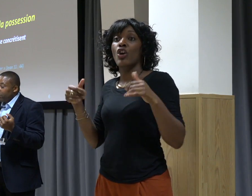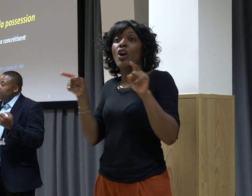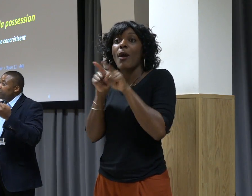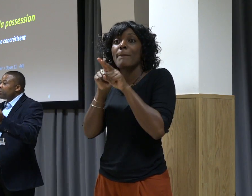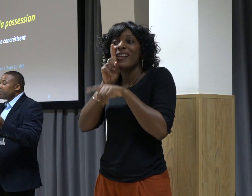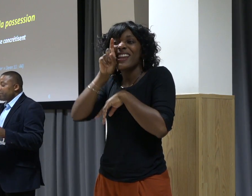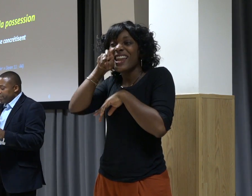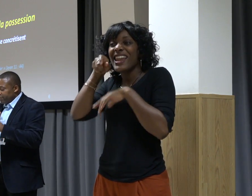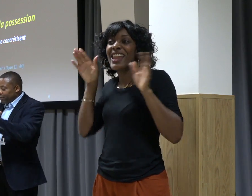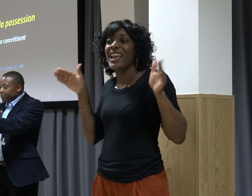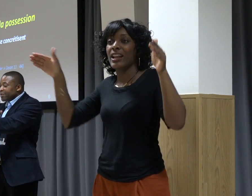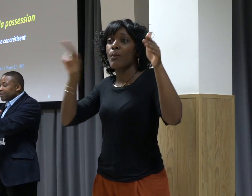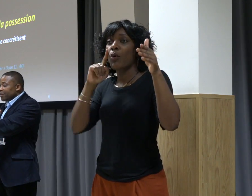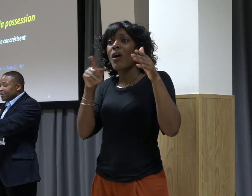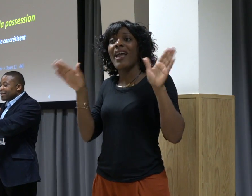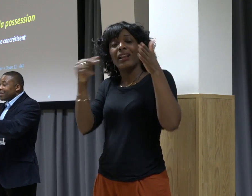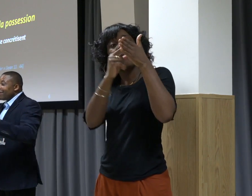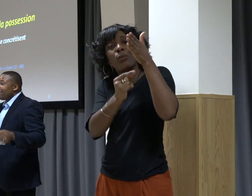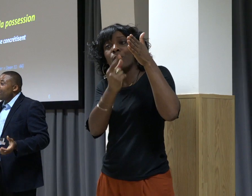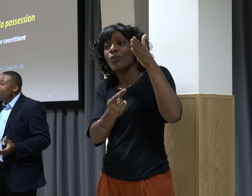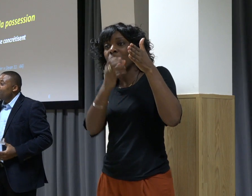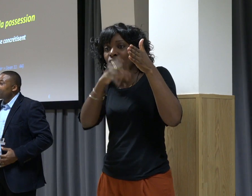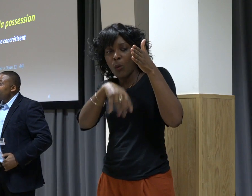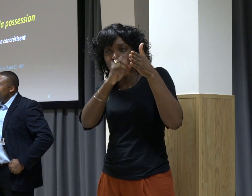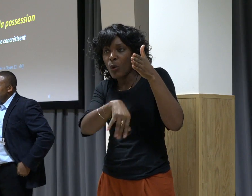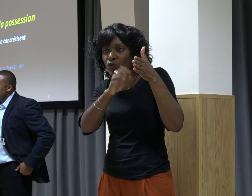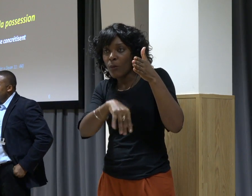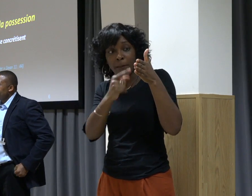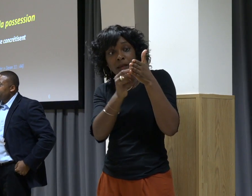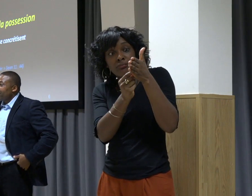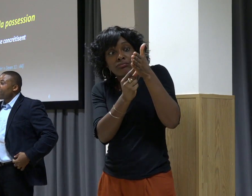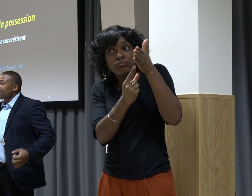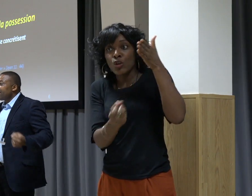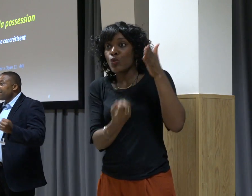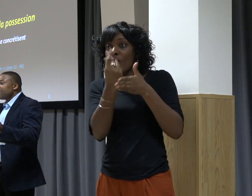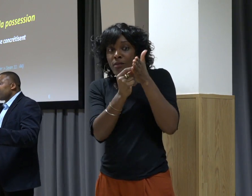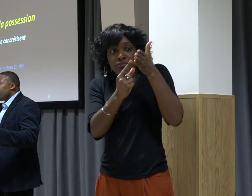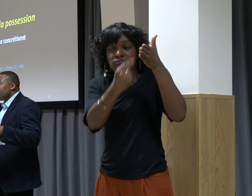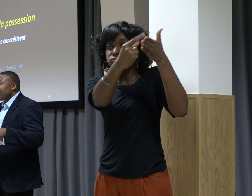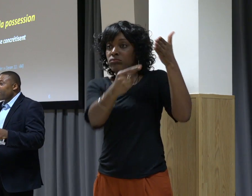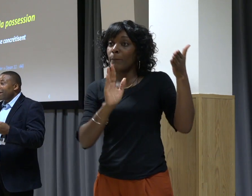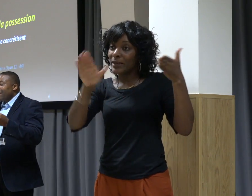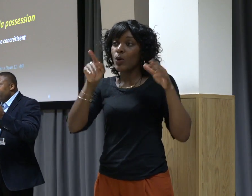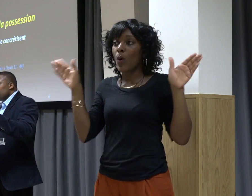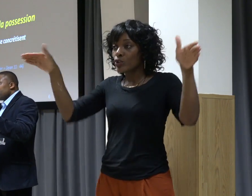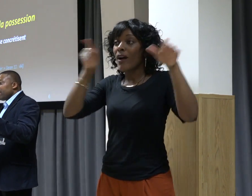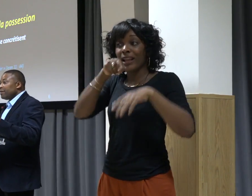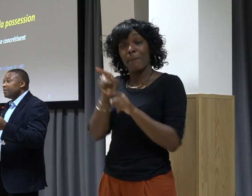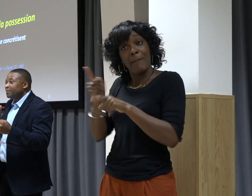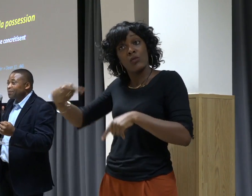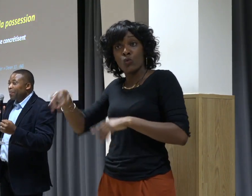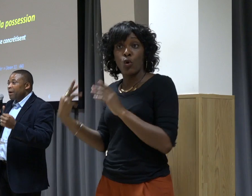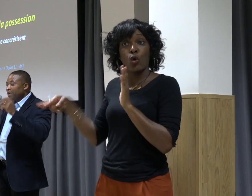que les gens nous verront en disant « mais ce n'est pas possible, il lui manque pourtant un pied ». Mais regardez l'énergie qu'il a, regardez la force qu'il